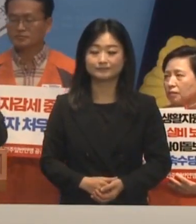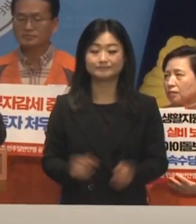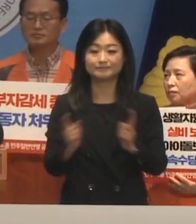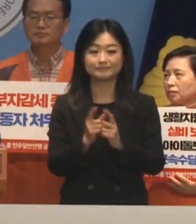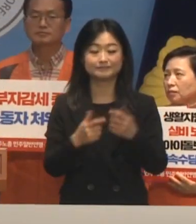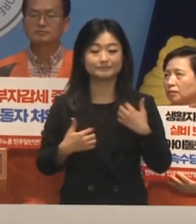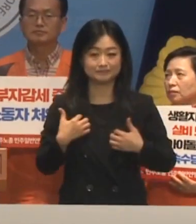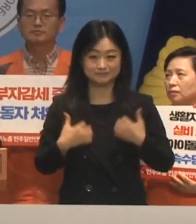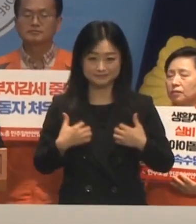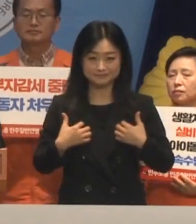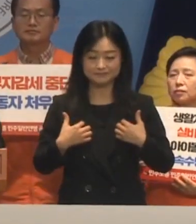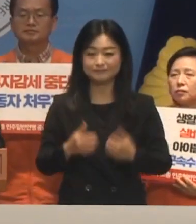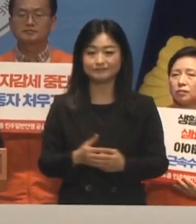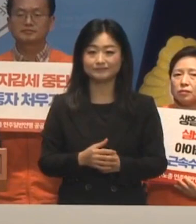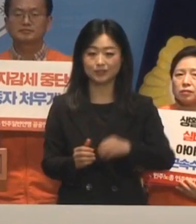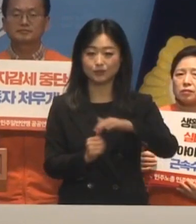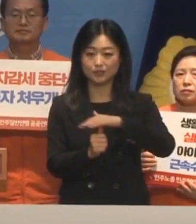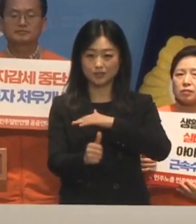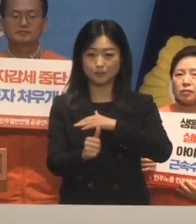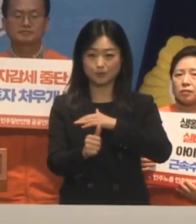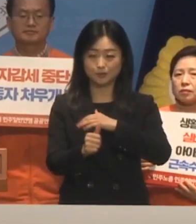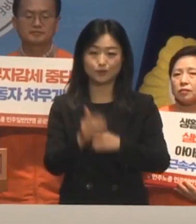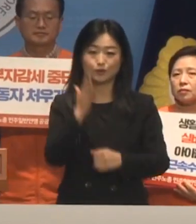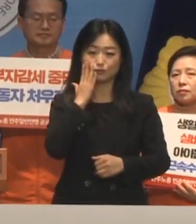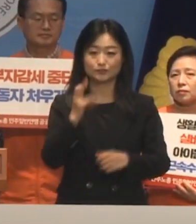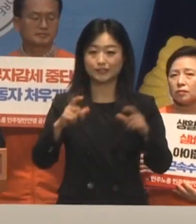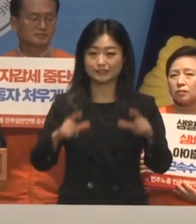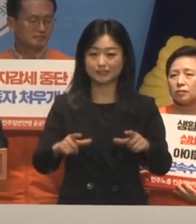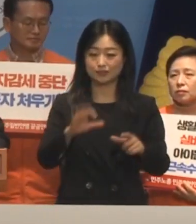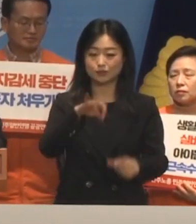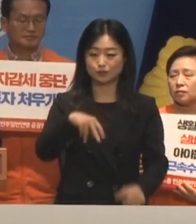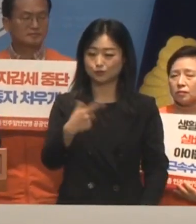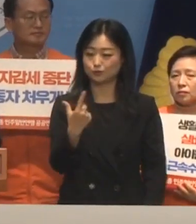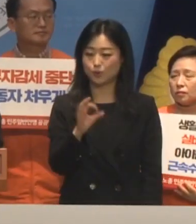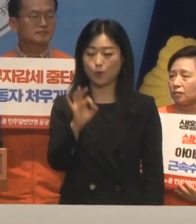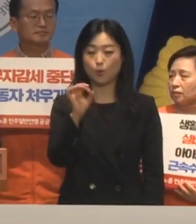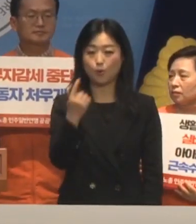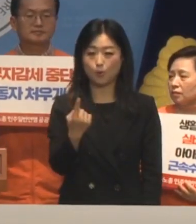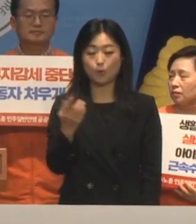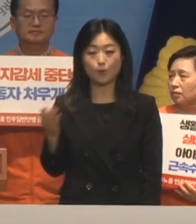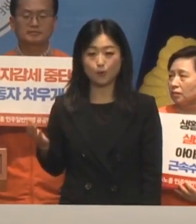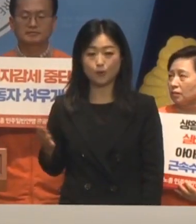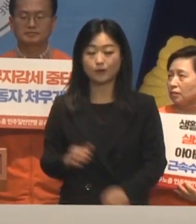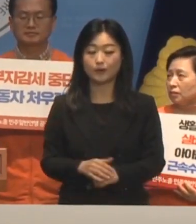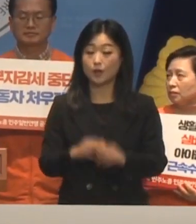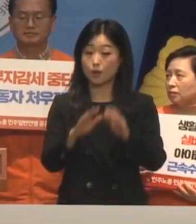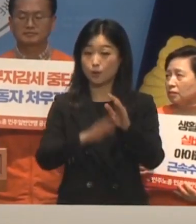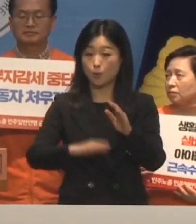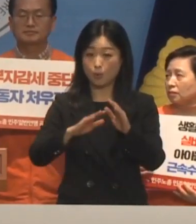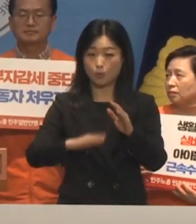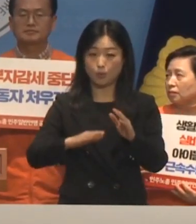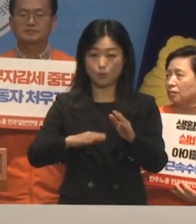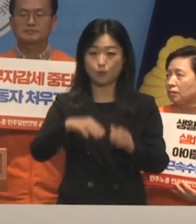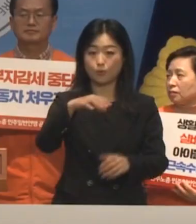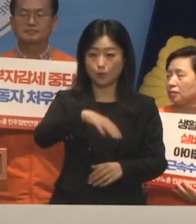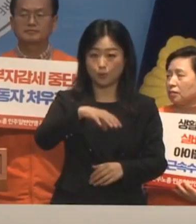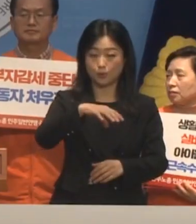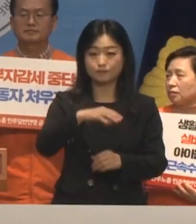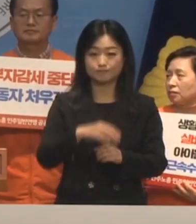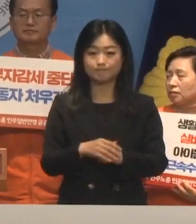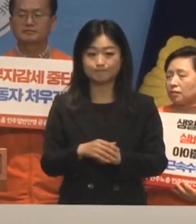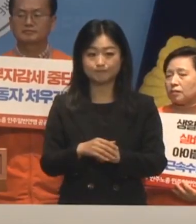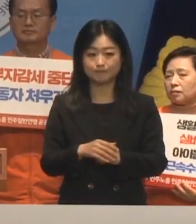반갑습니다. 진보당 원내대표를 맡고 있는 울산 북구의 윤종호 의원입니다. 공공부문에서 가장 열악한 처우를 받고 있는 분들이